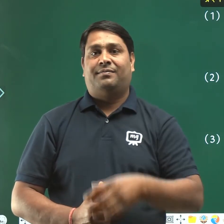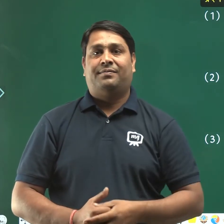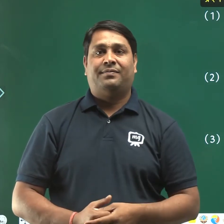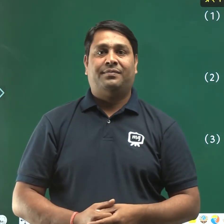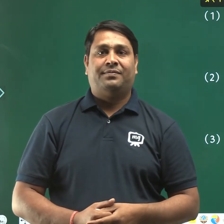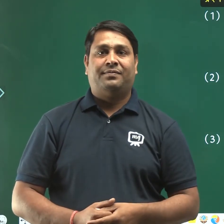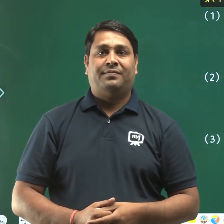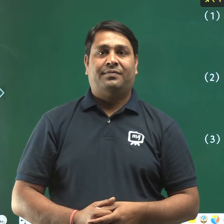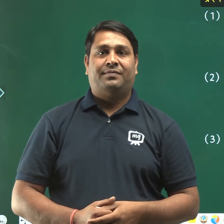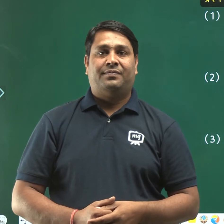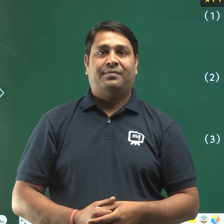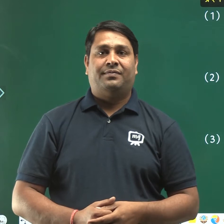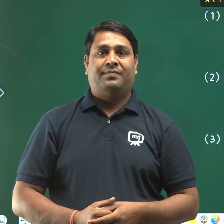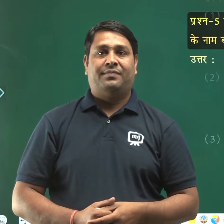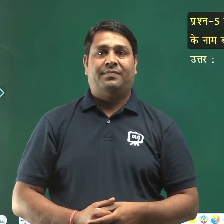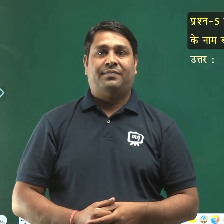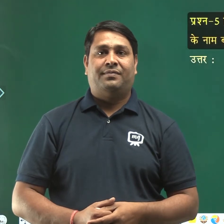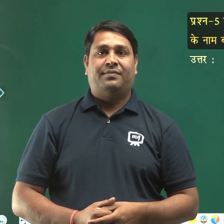हमने।